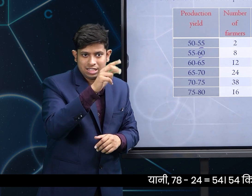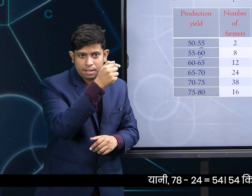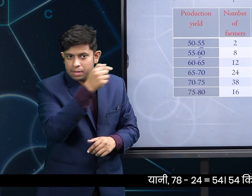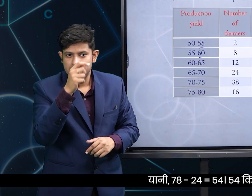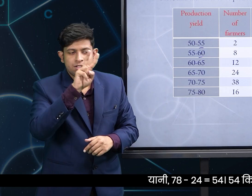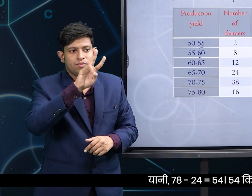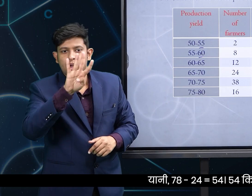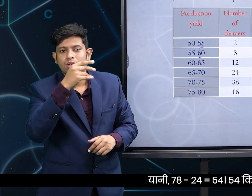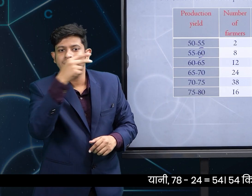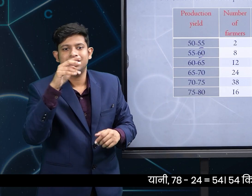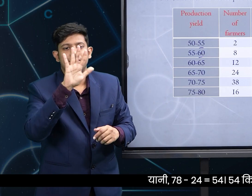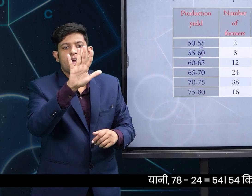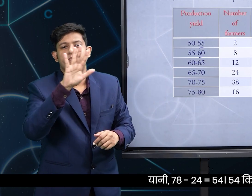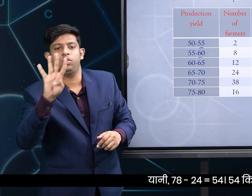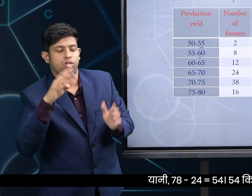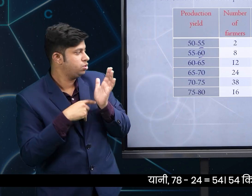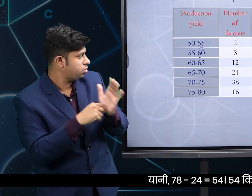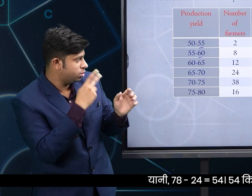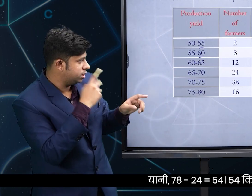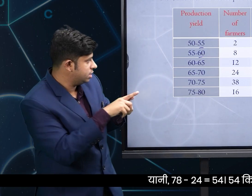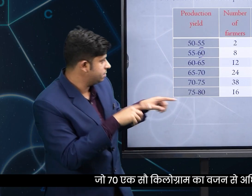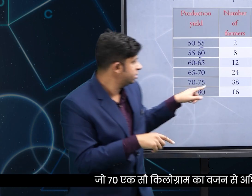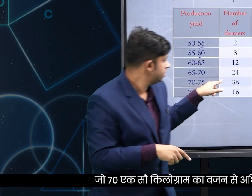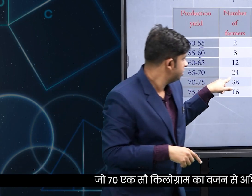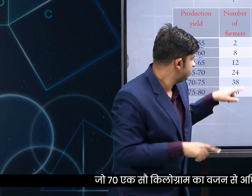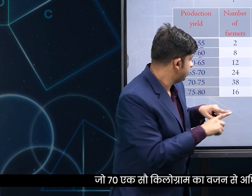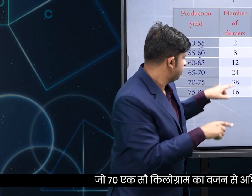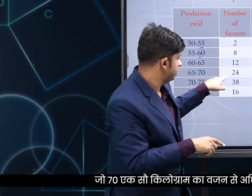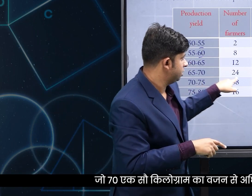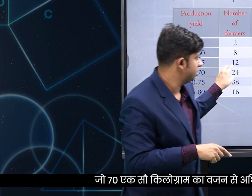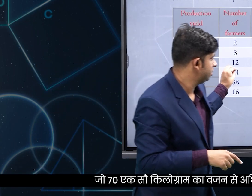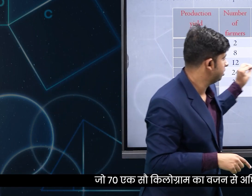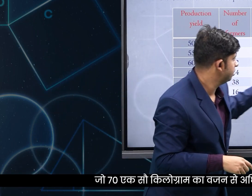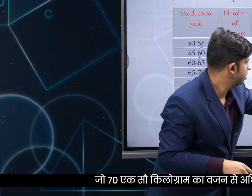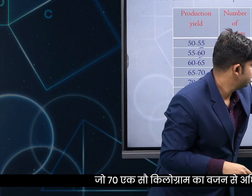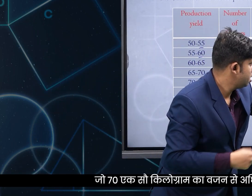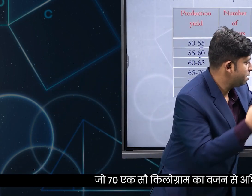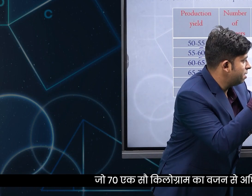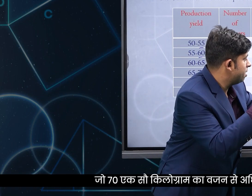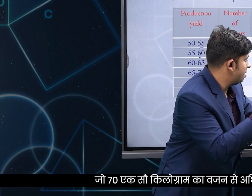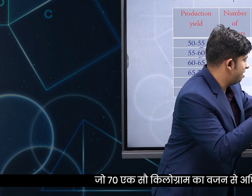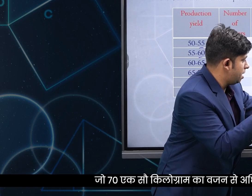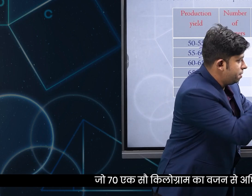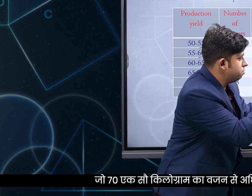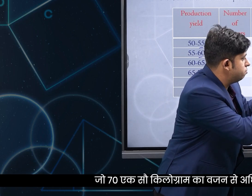= 54। 54 किसानों ऐसे हैं जो 70 100 किलोग्राम का वजन से अधिक उत्पादन